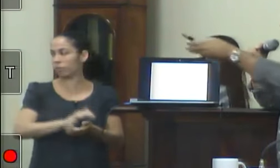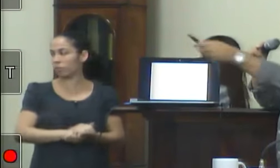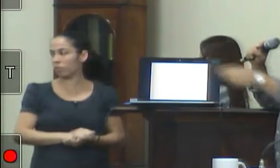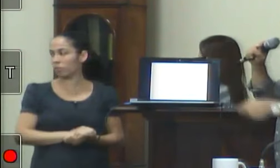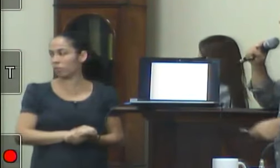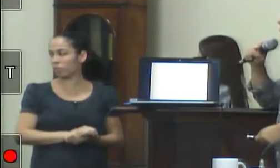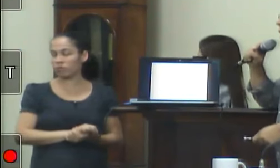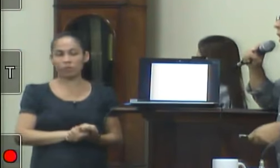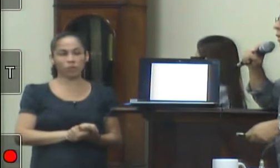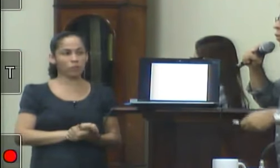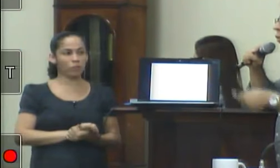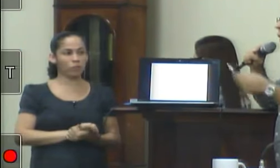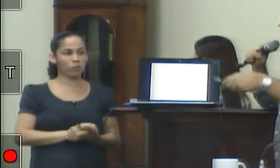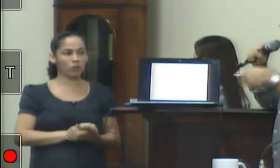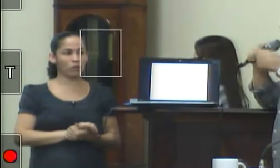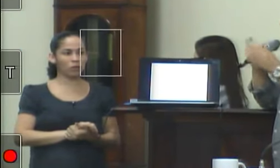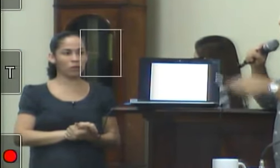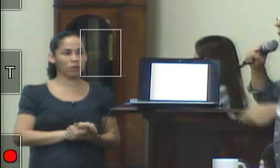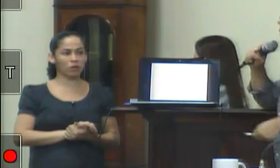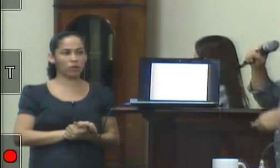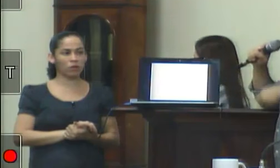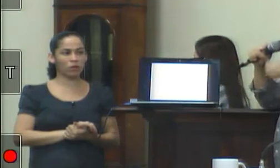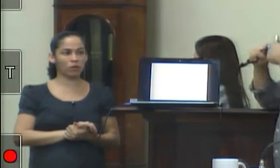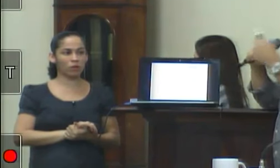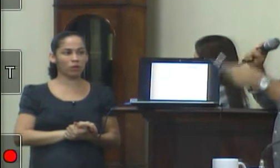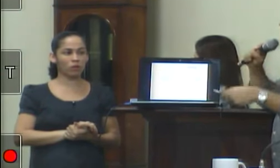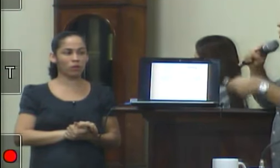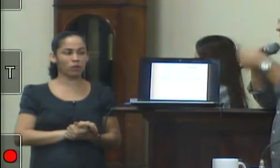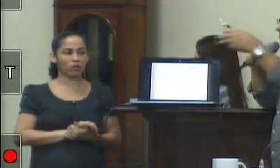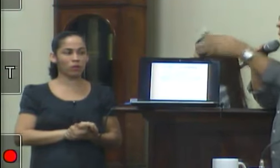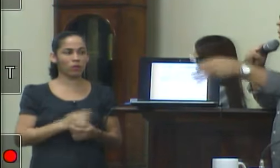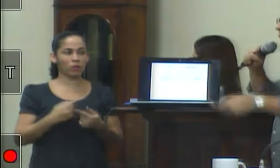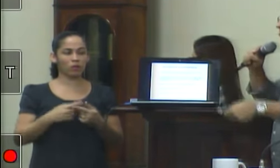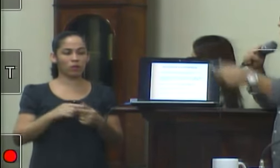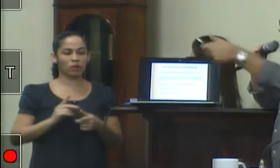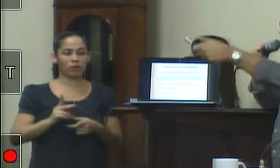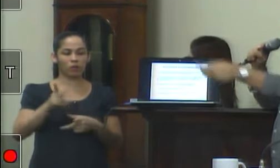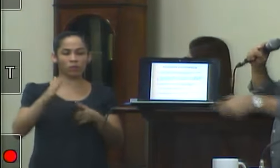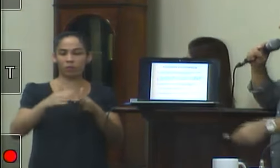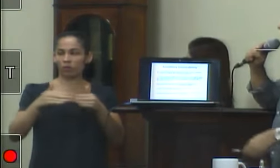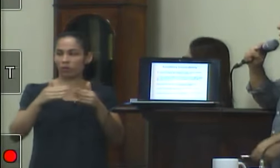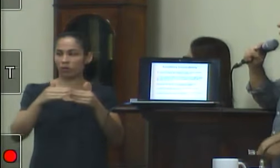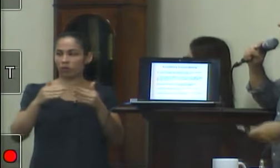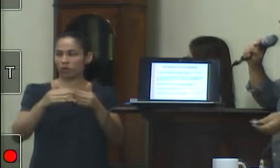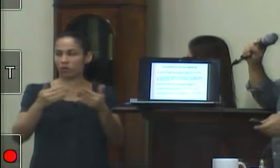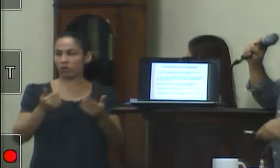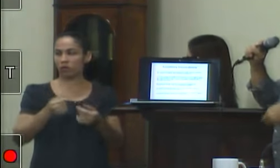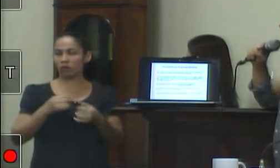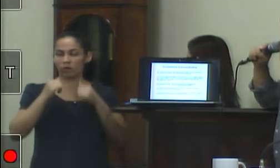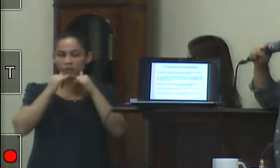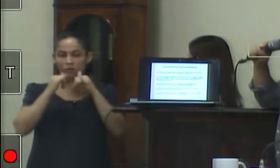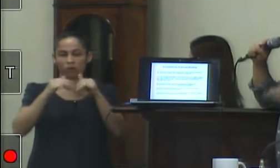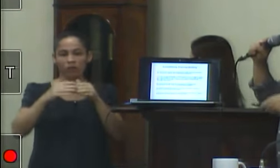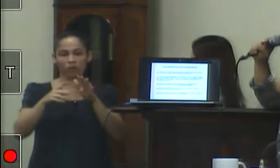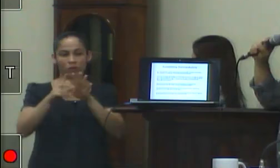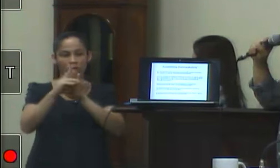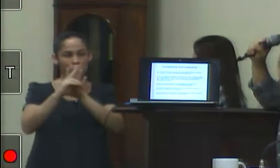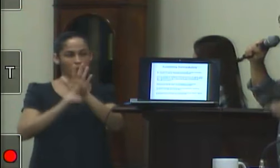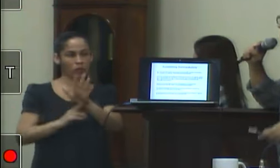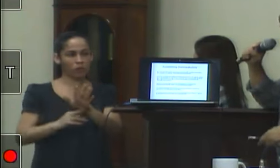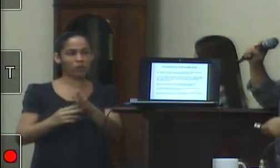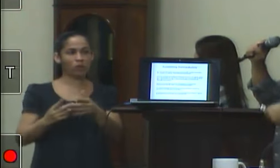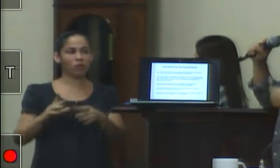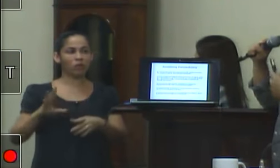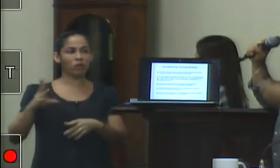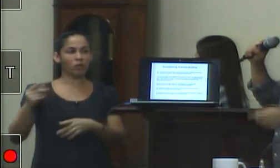O Marquinhos ajudou aí nesse, né, com vários pedidos, sempre monitorando, mandando as informações, né, e, assim, vários